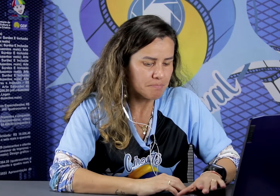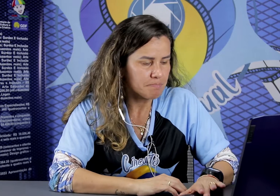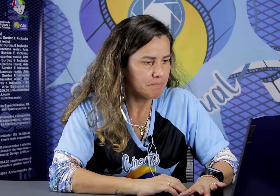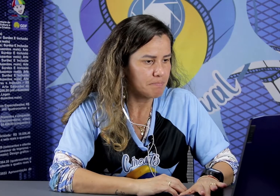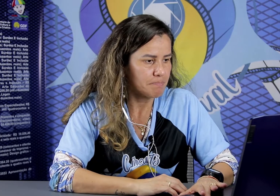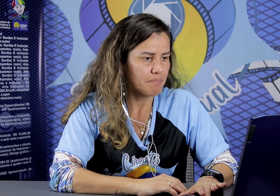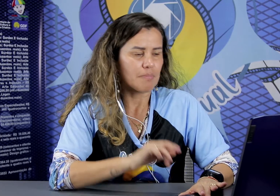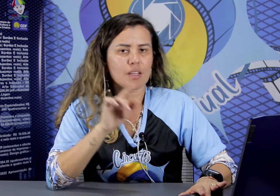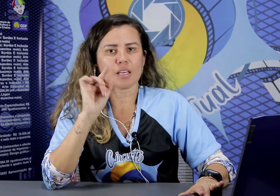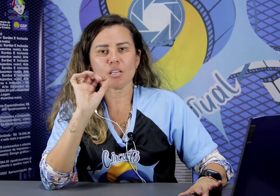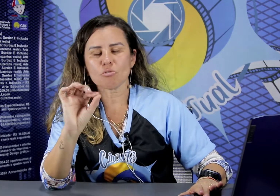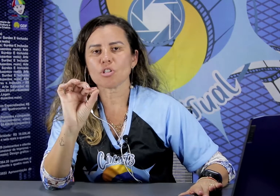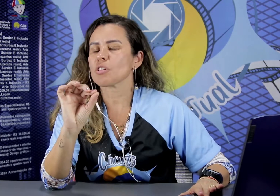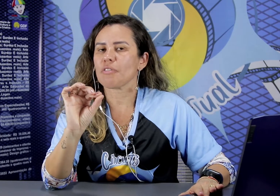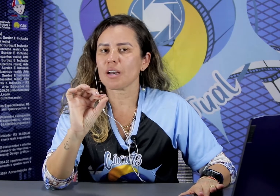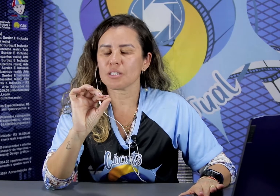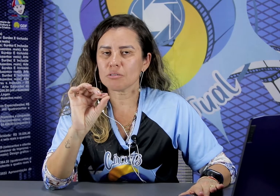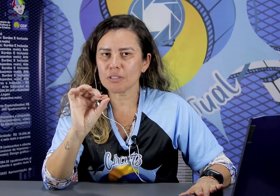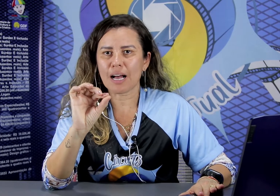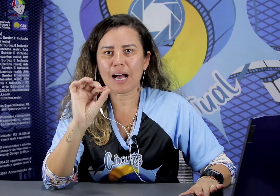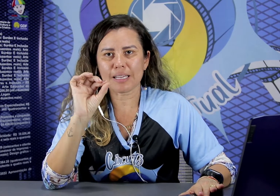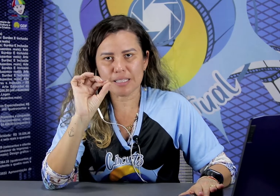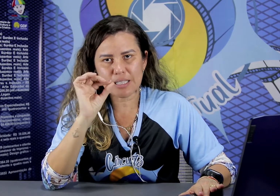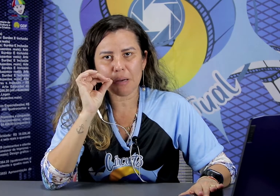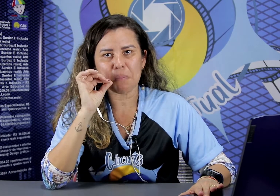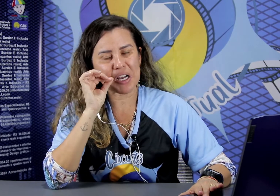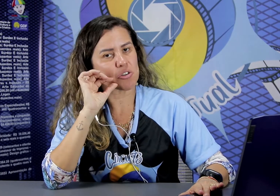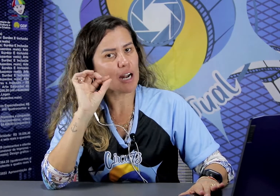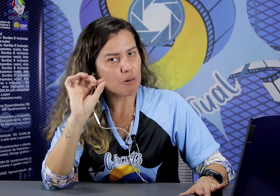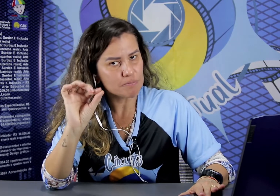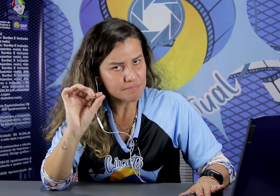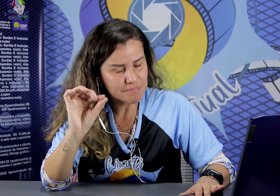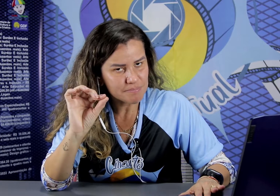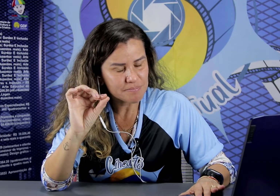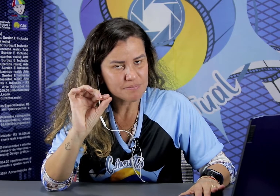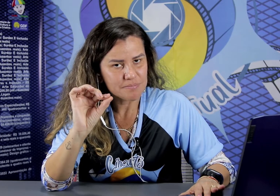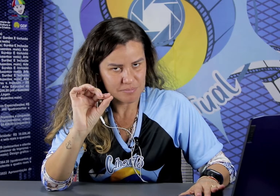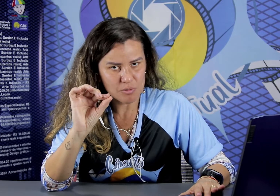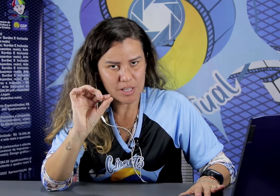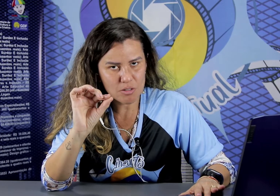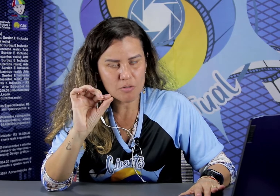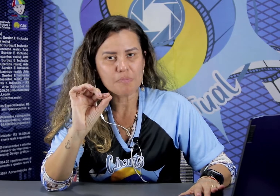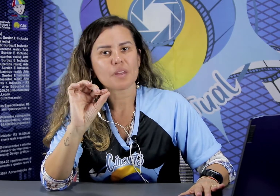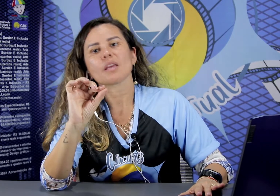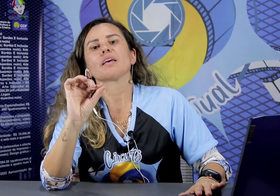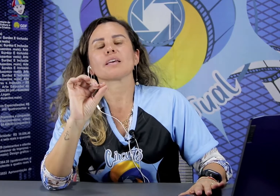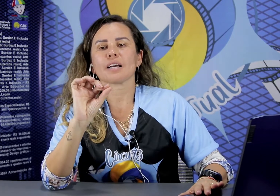Isso a gente está falando ainda da parte oral. Não é isso? Que a